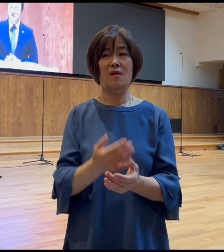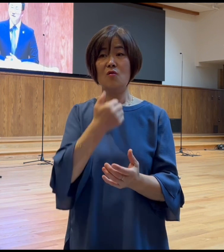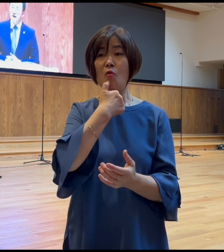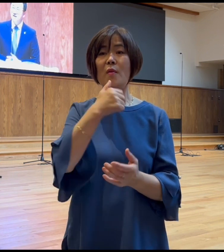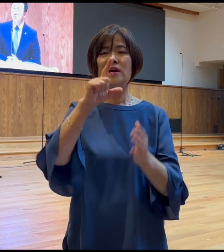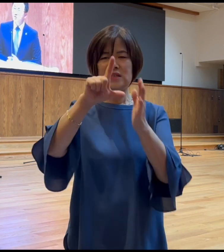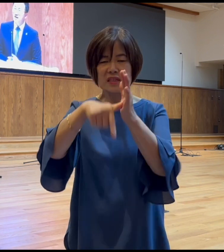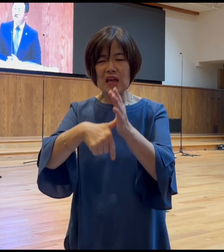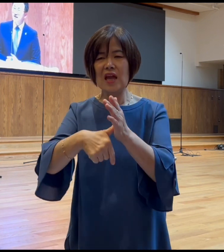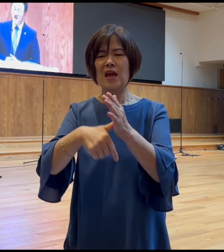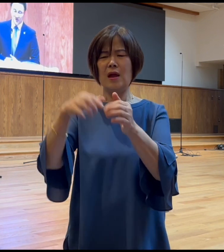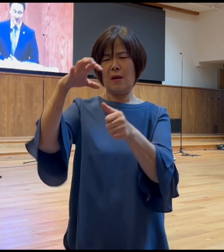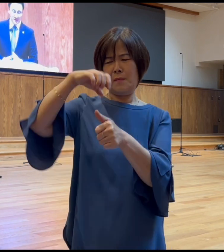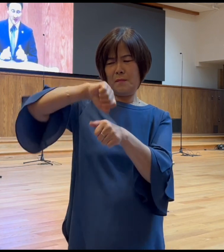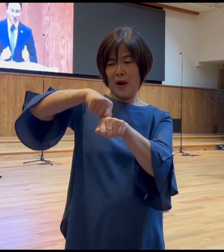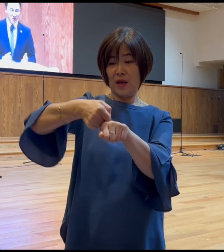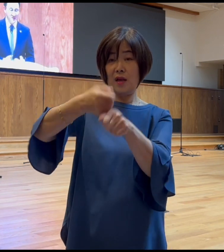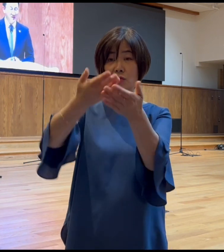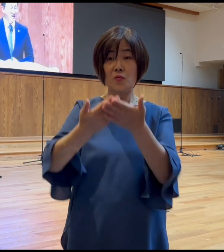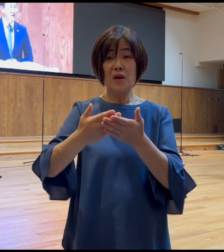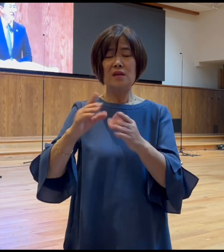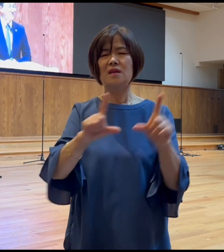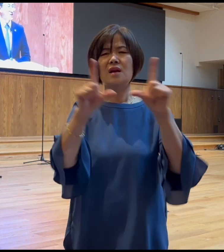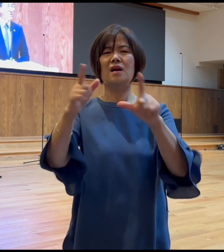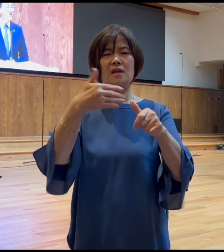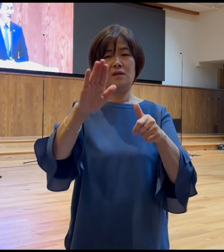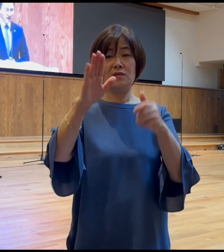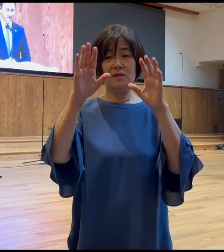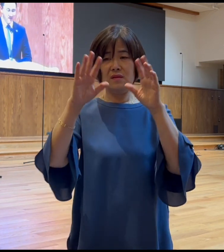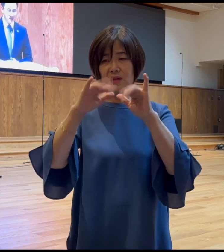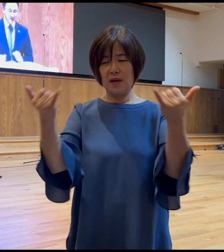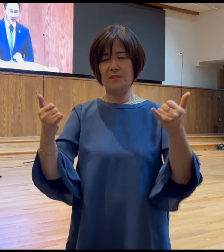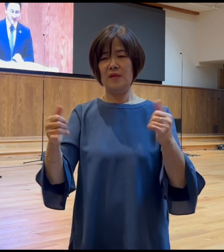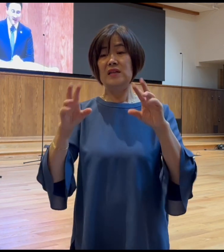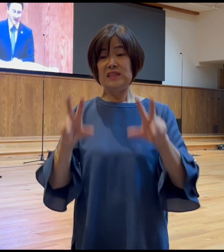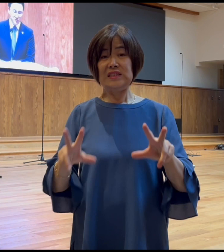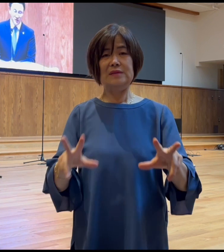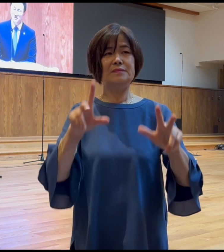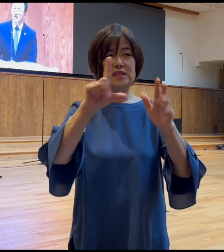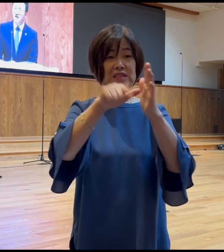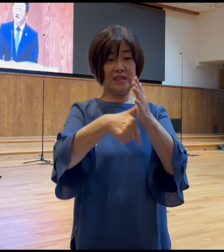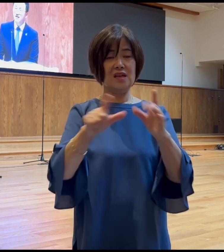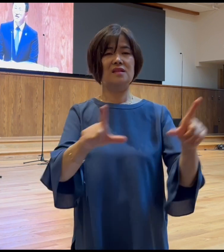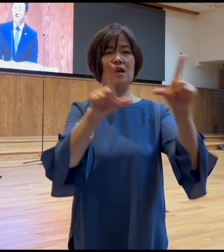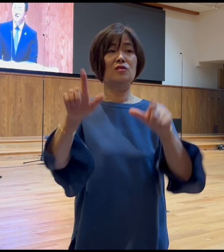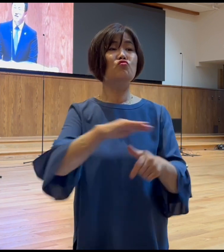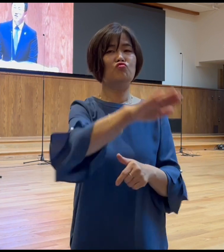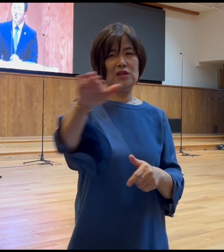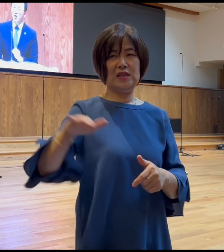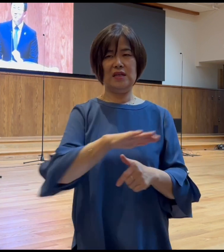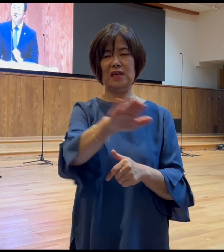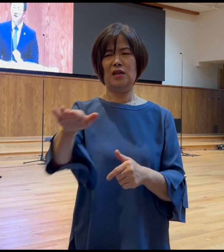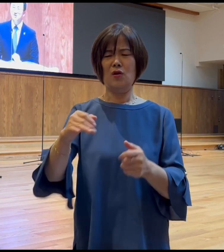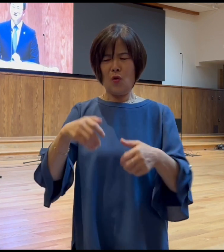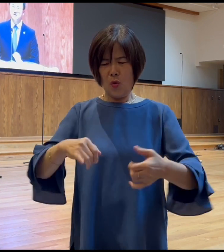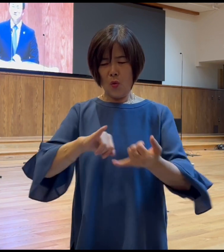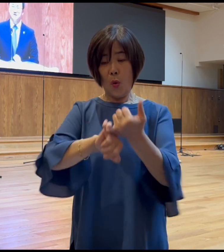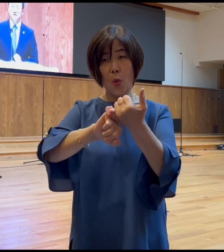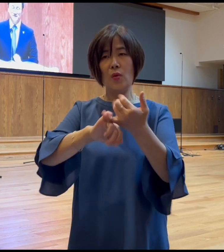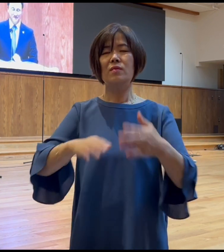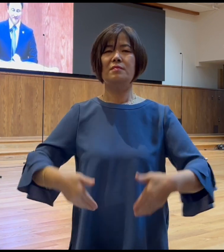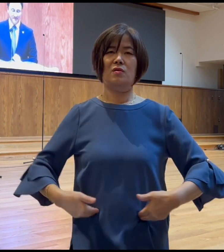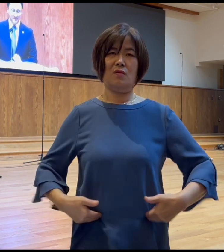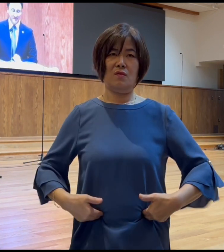로마 시대 박해 속에 살아갔던 그리스도인들이나 현재의 이 시대를 살아가는 우리들에게 꼭 필요한 것이